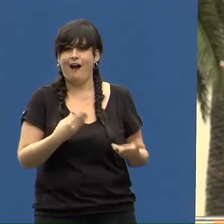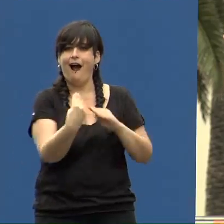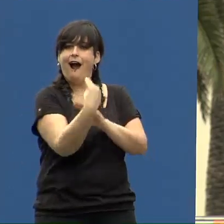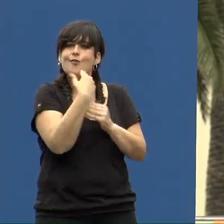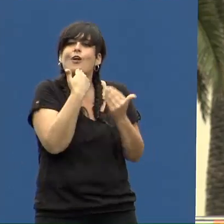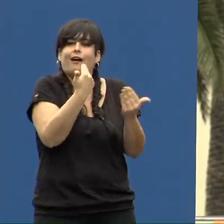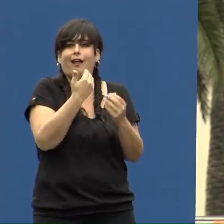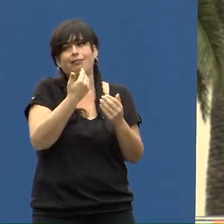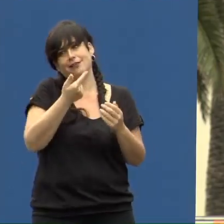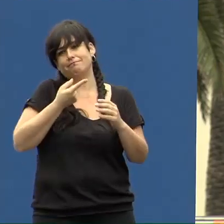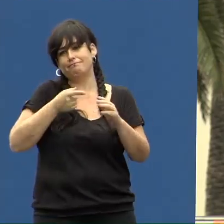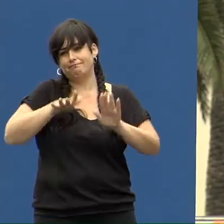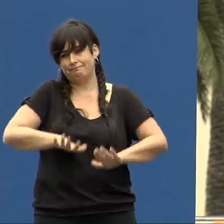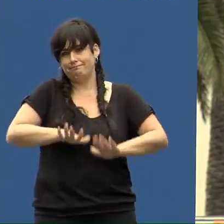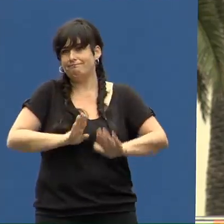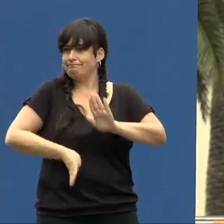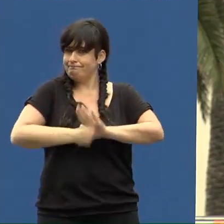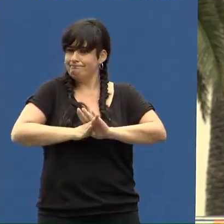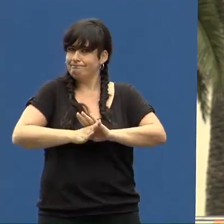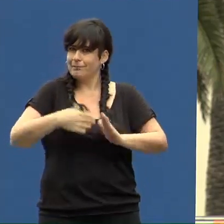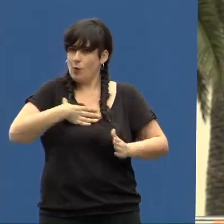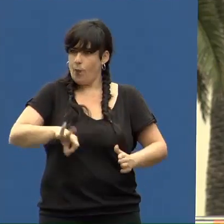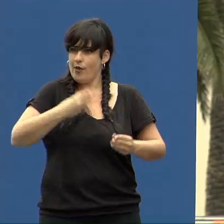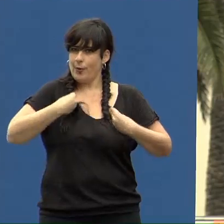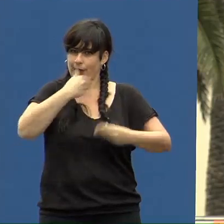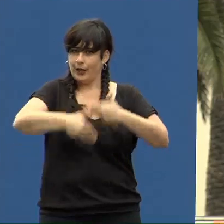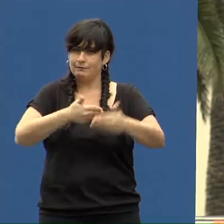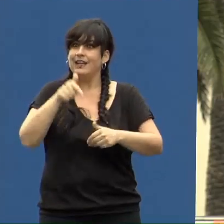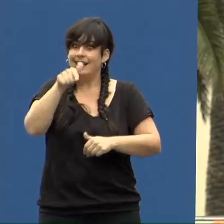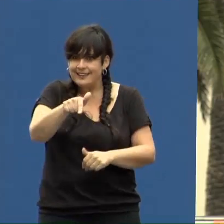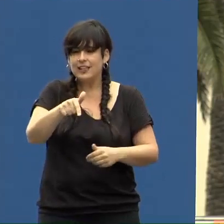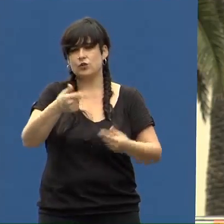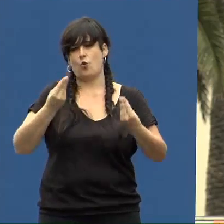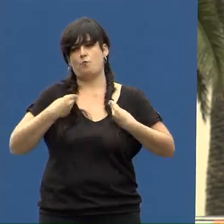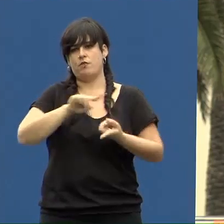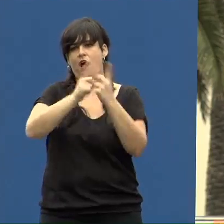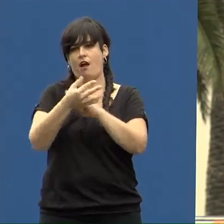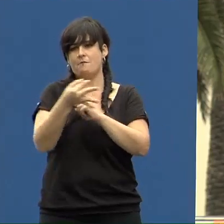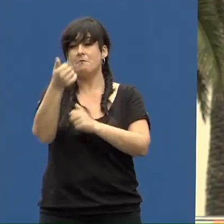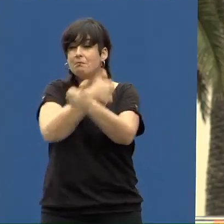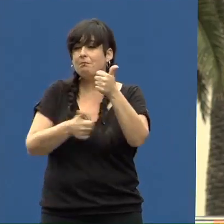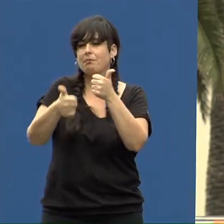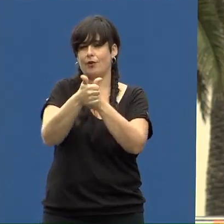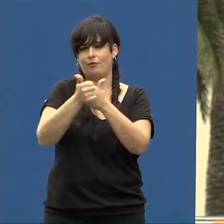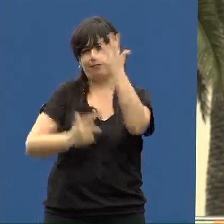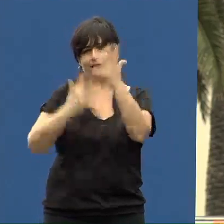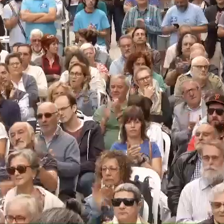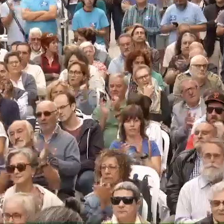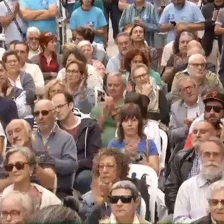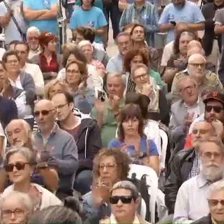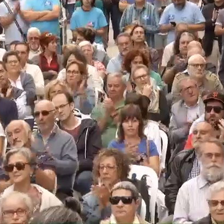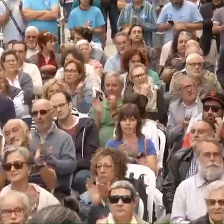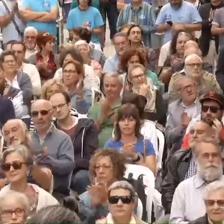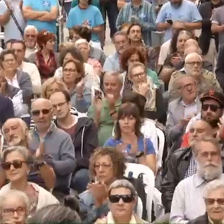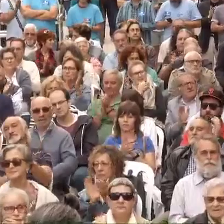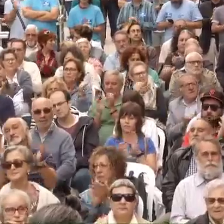ir. Esto es lo que cambia la vida y transforma las prioridades reales en la administración pública. No lo veréis en